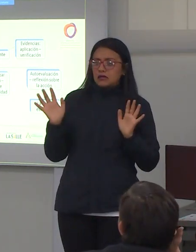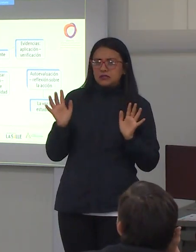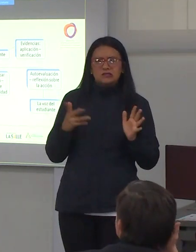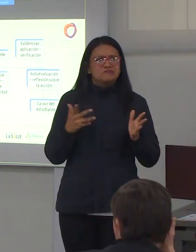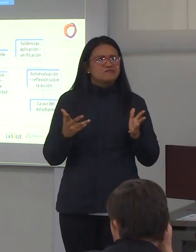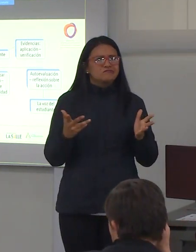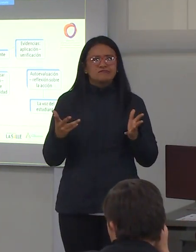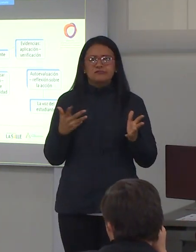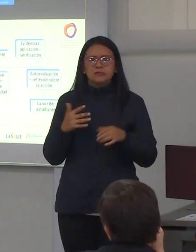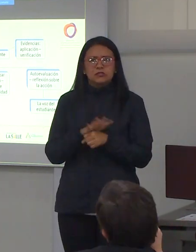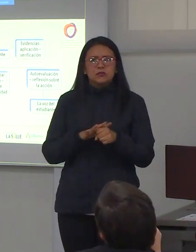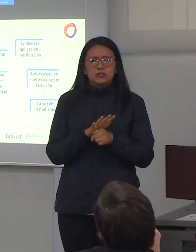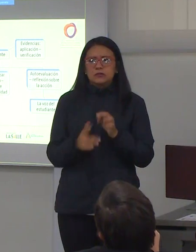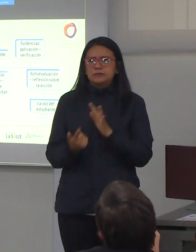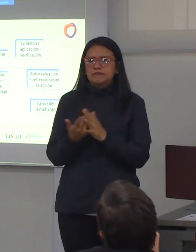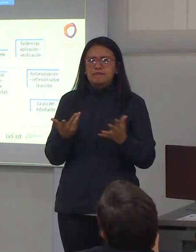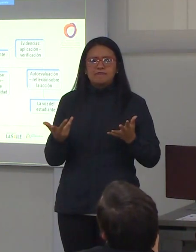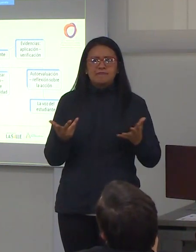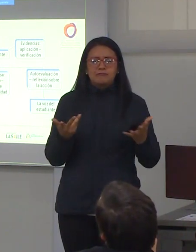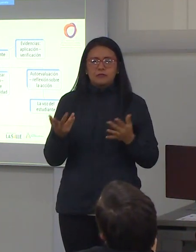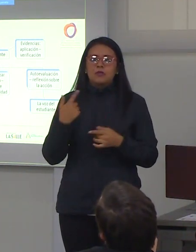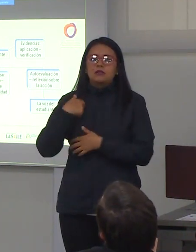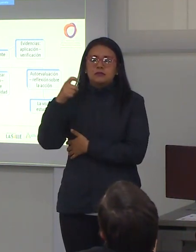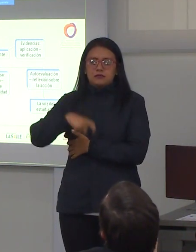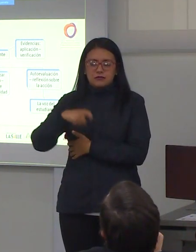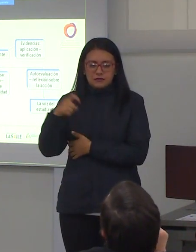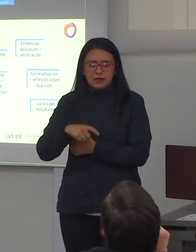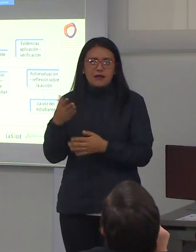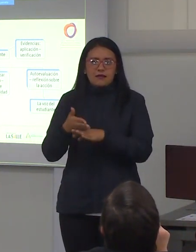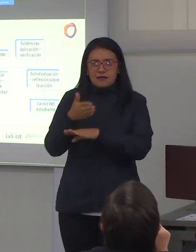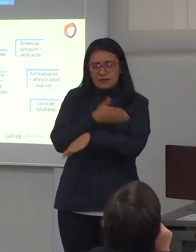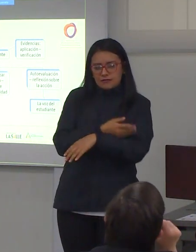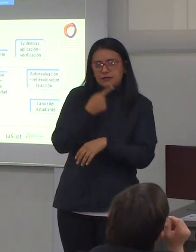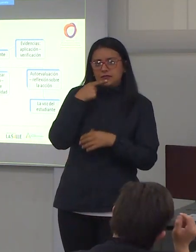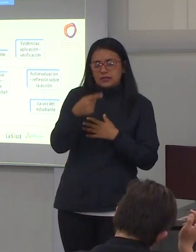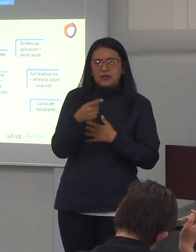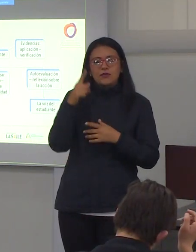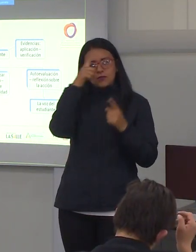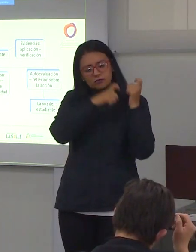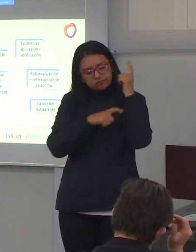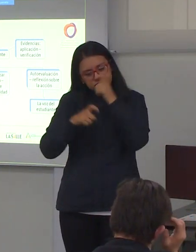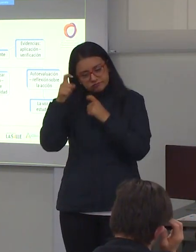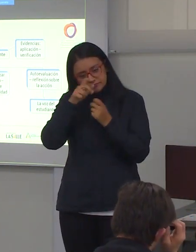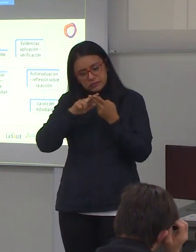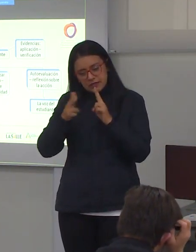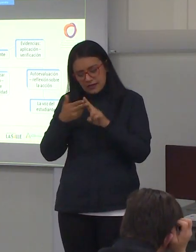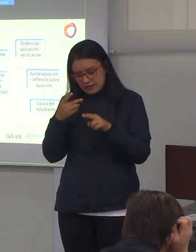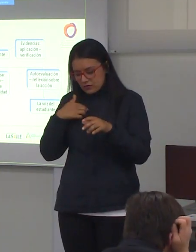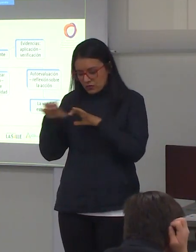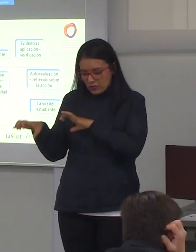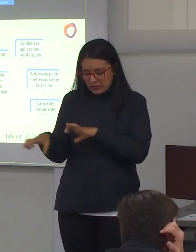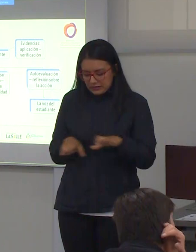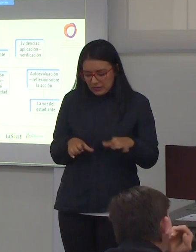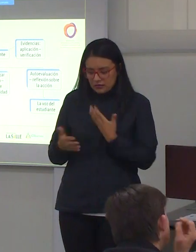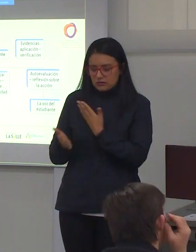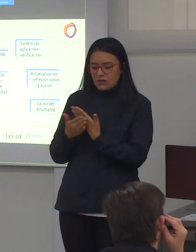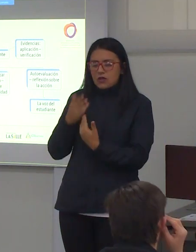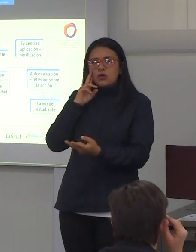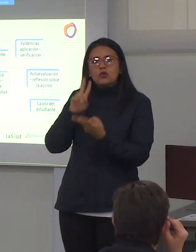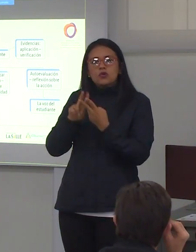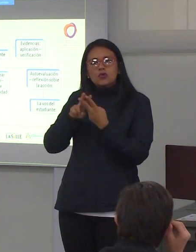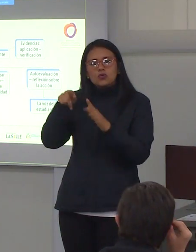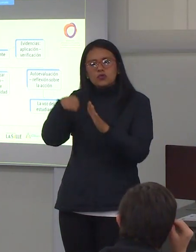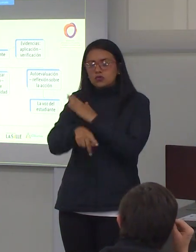con estas situaciones es necesario entonces como les decía la reflexión sobre la acción esto nos permite conocer